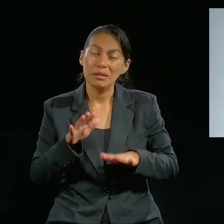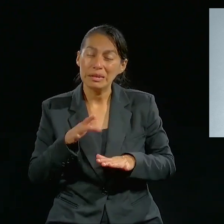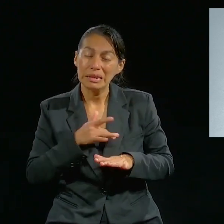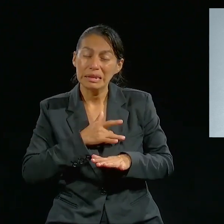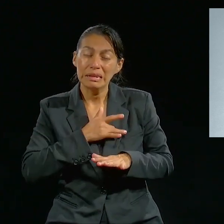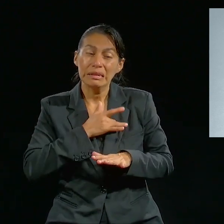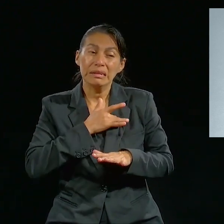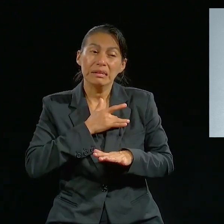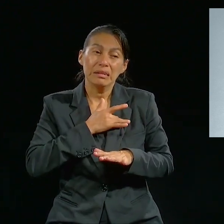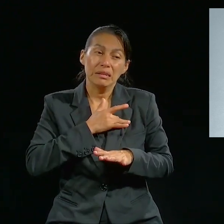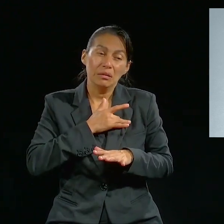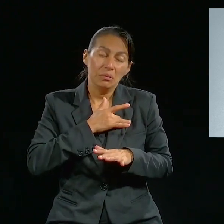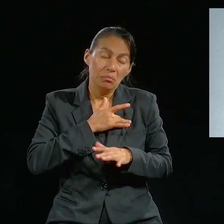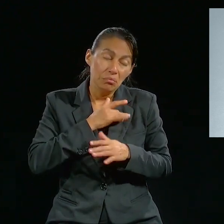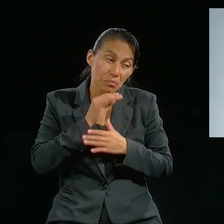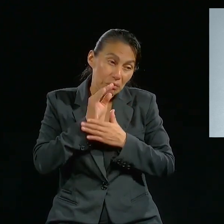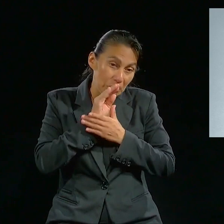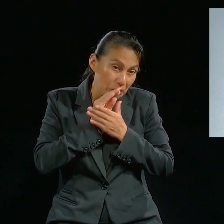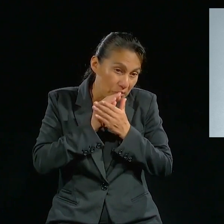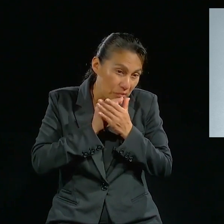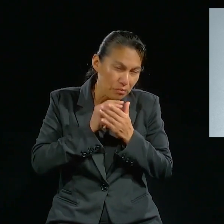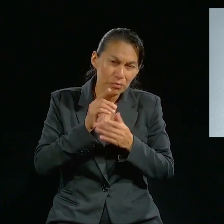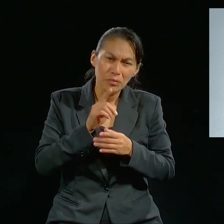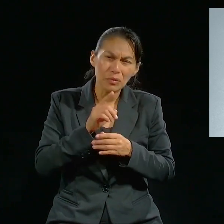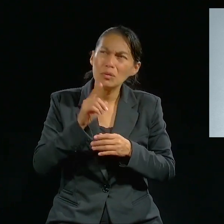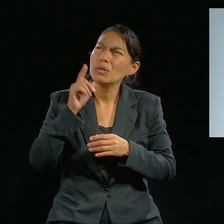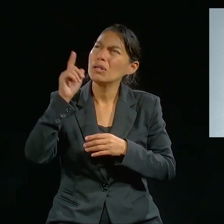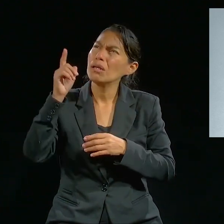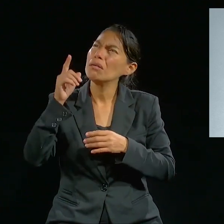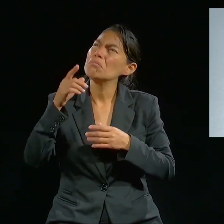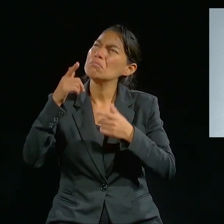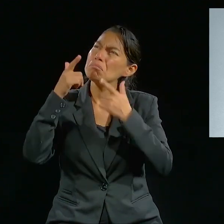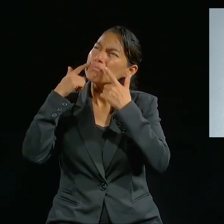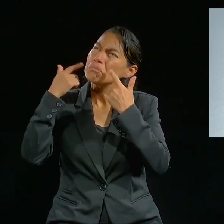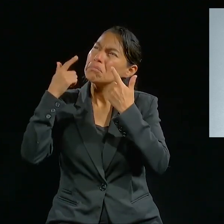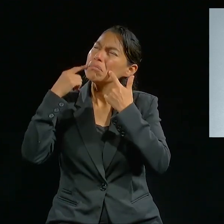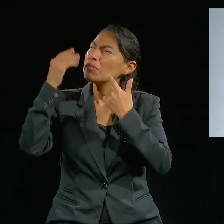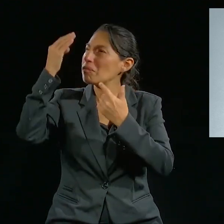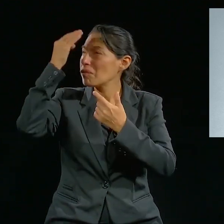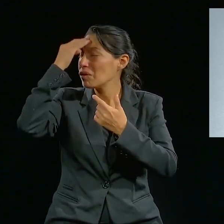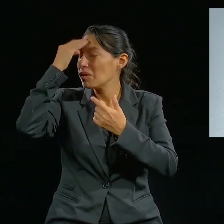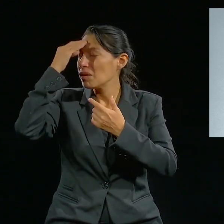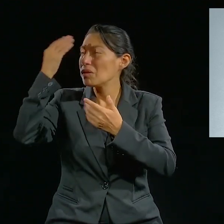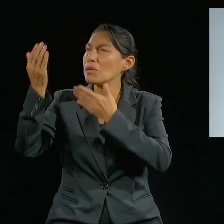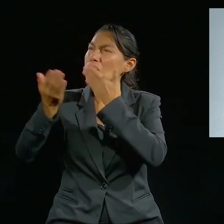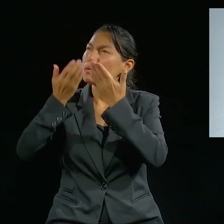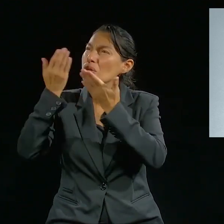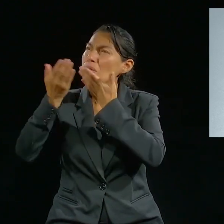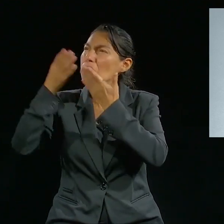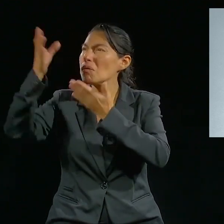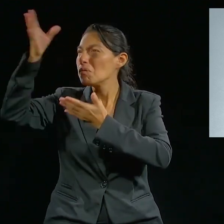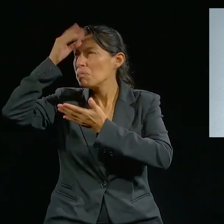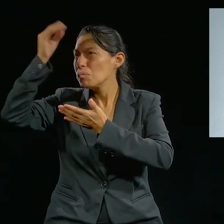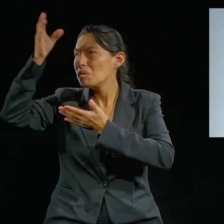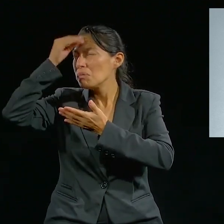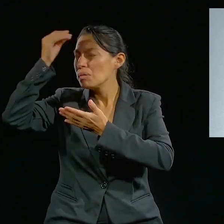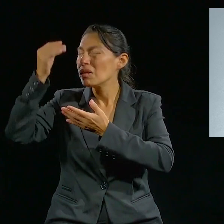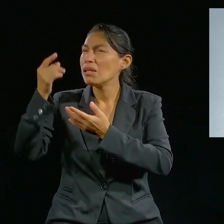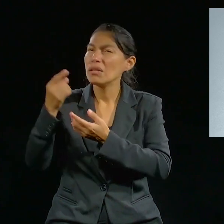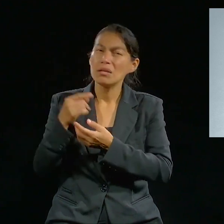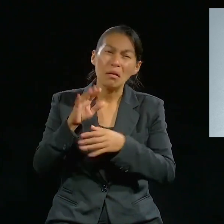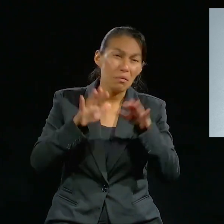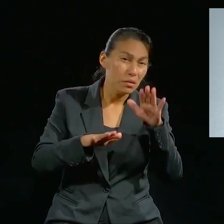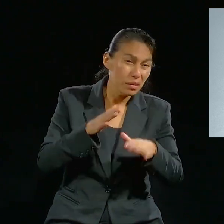ser nosotros mismos y así crecer en la gracia y el conocimiento de Dios. Cuando tú no entiendes algo,